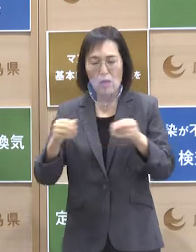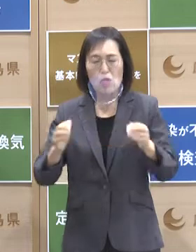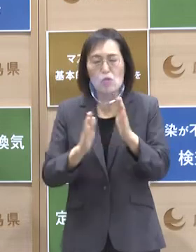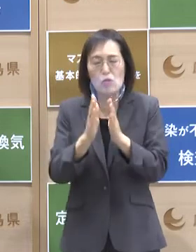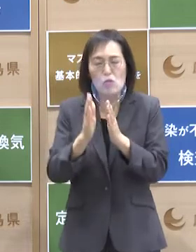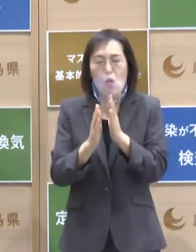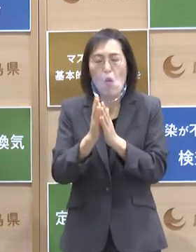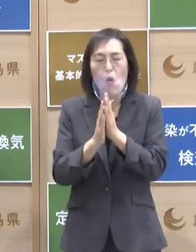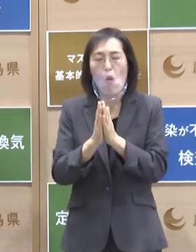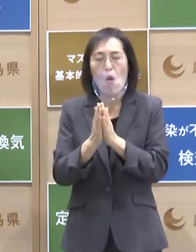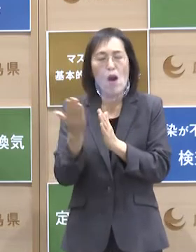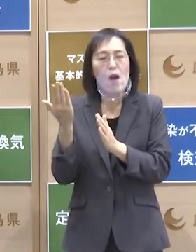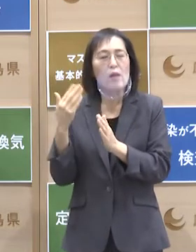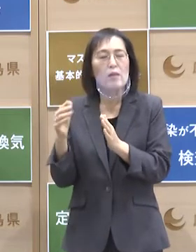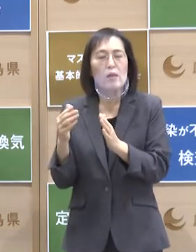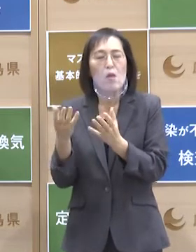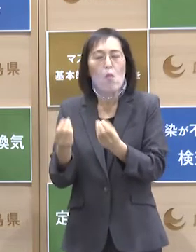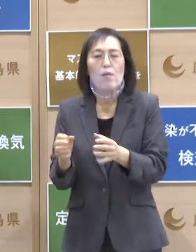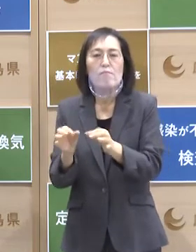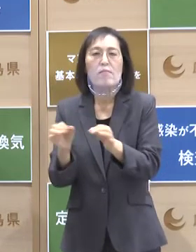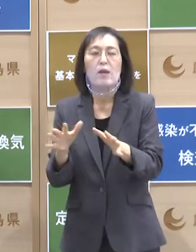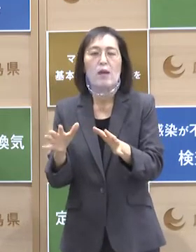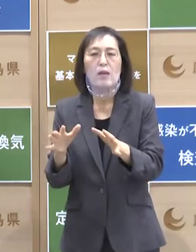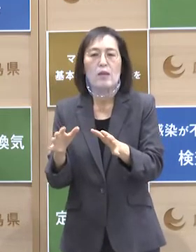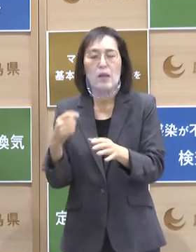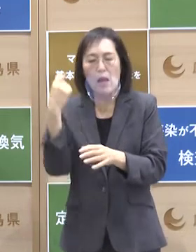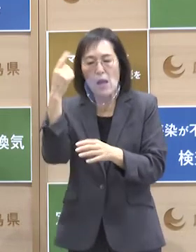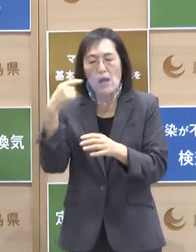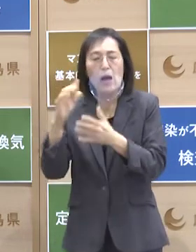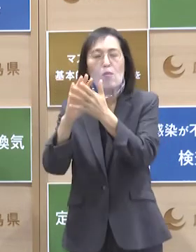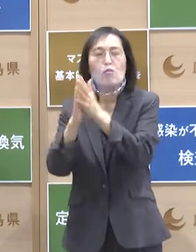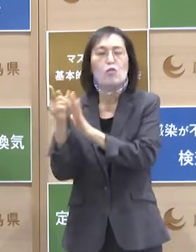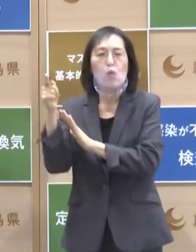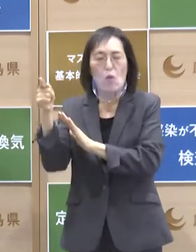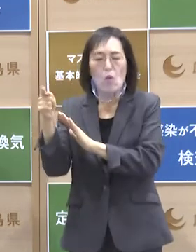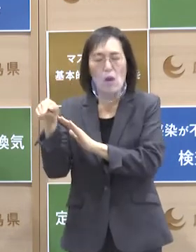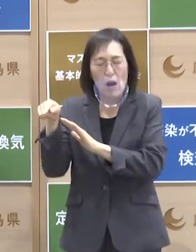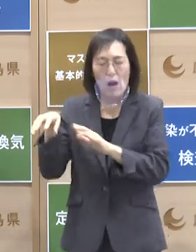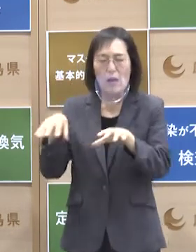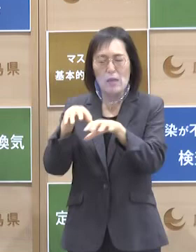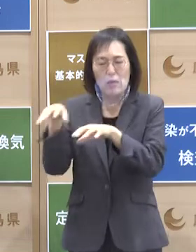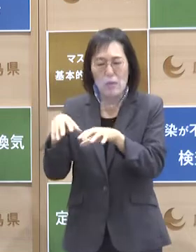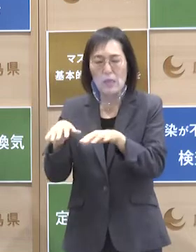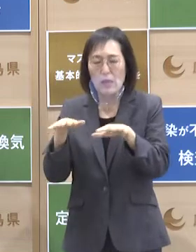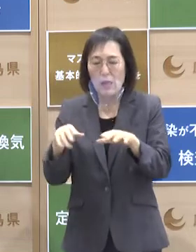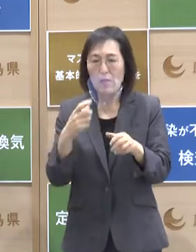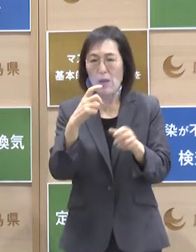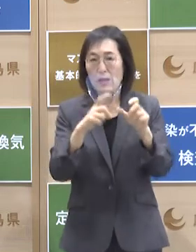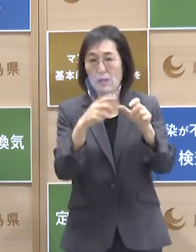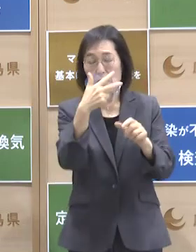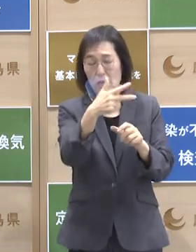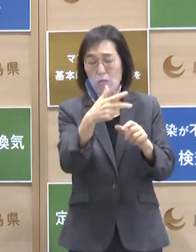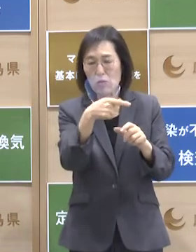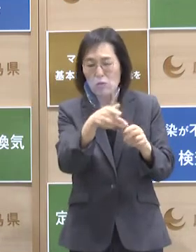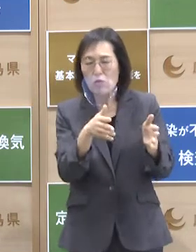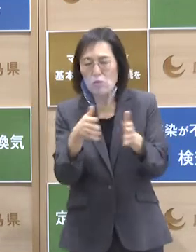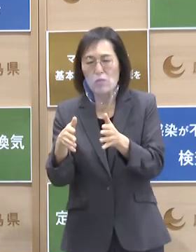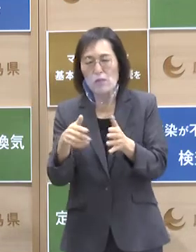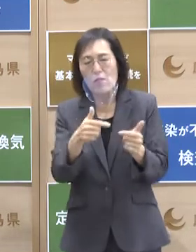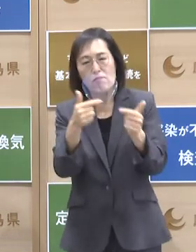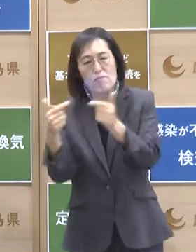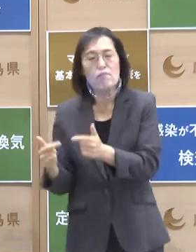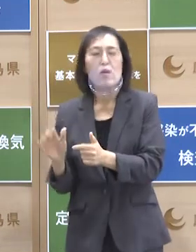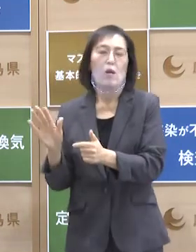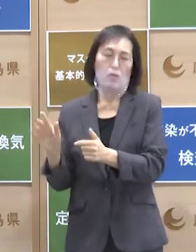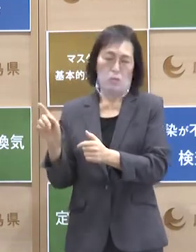ね、このいろんな決定が少し遅れ気味になっているというところがあります。我々として